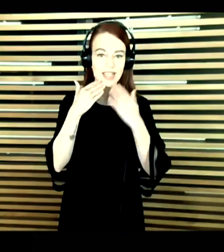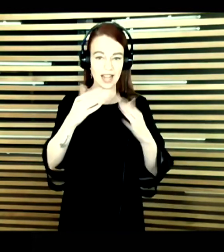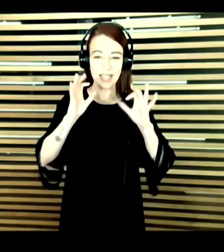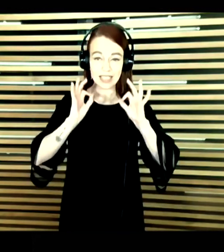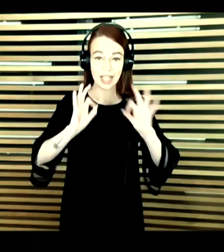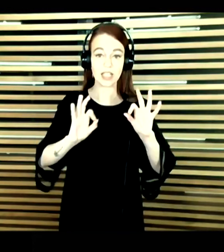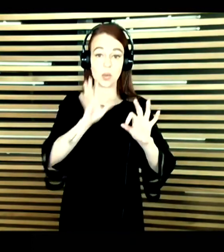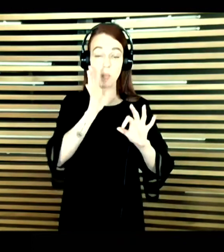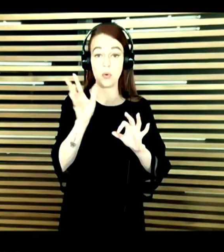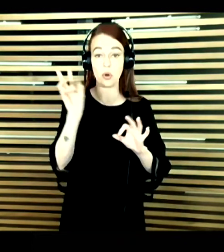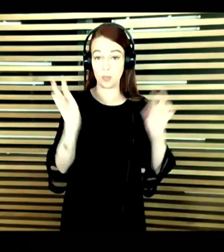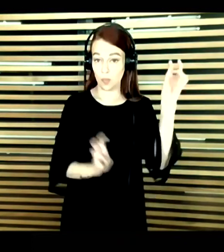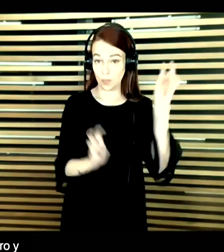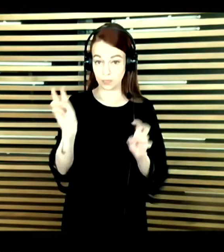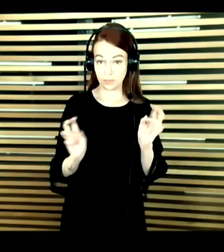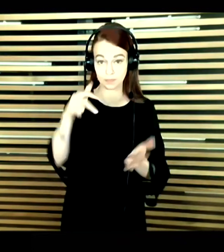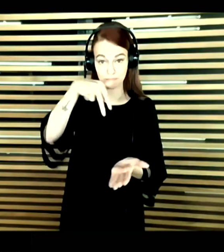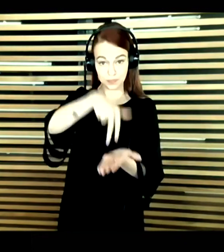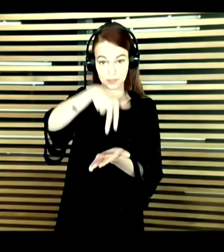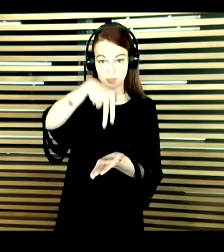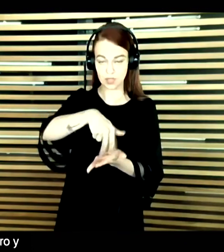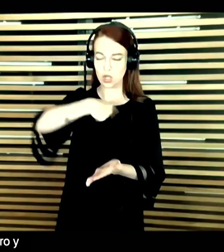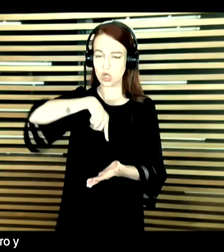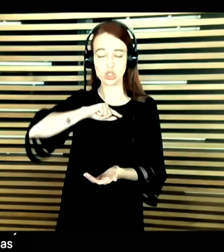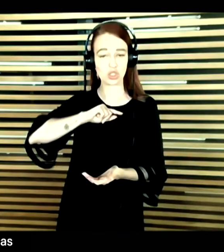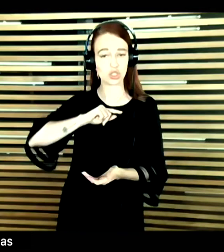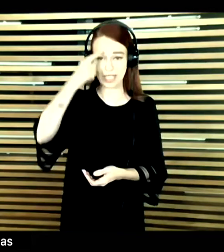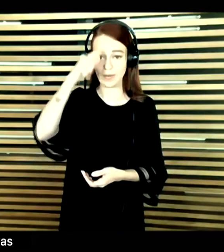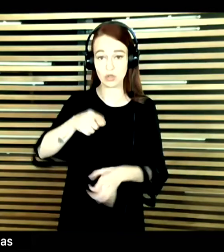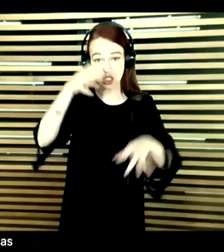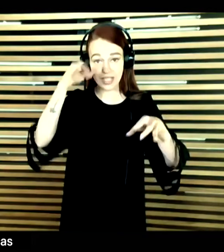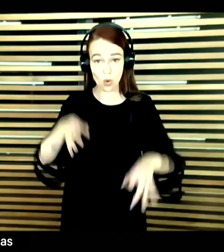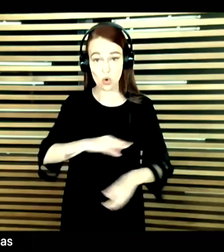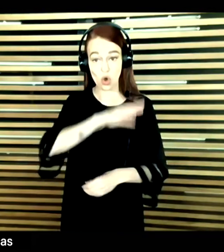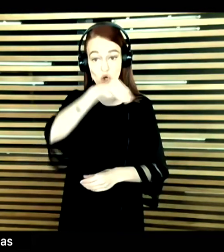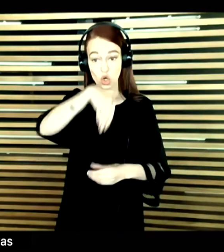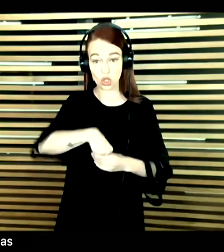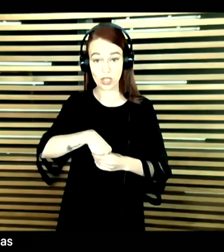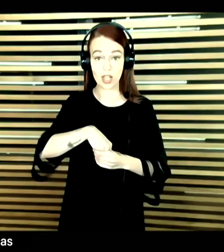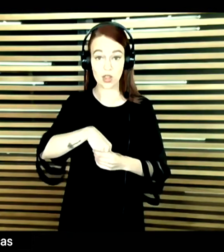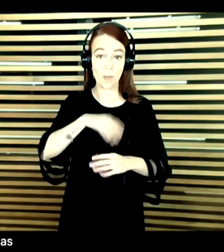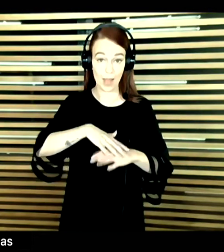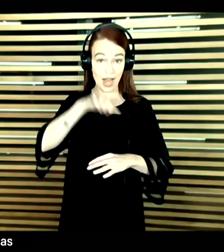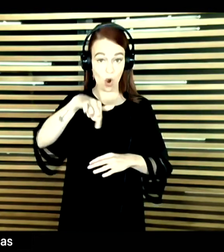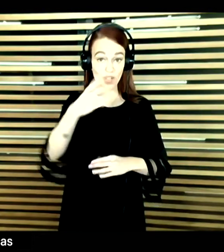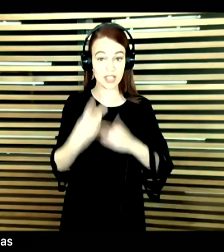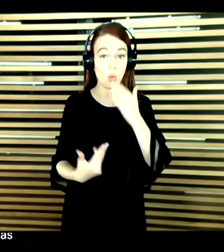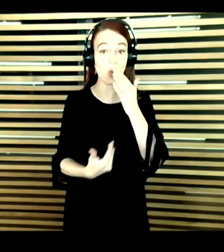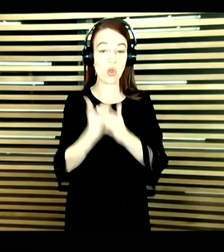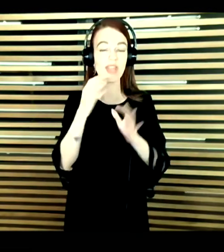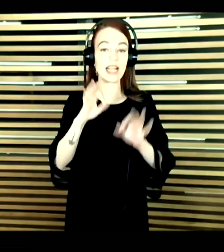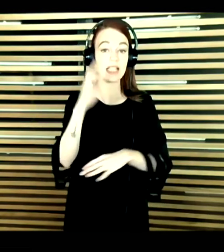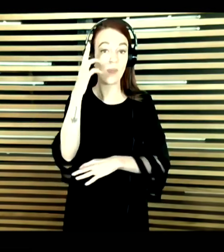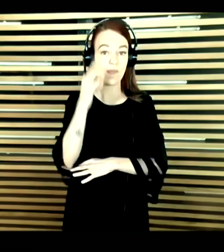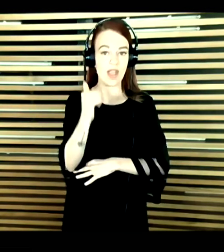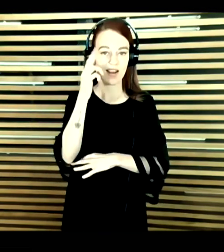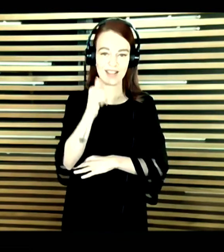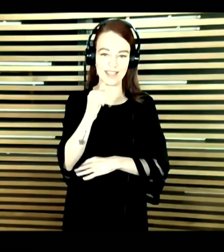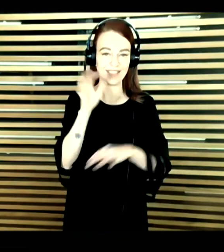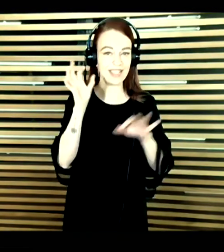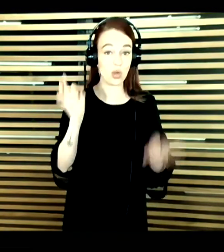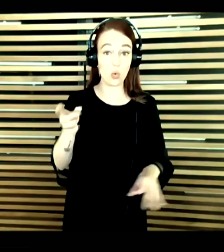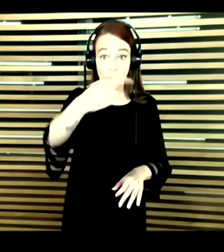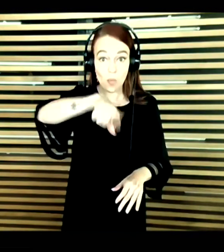vuestra presencia y estamos seguros que los contenidos que se han diseñado para esta segunda sesión de hoy viernes van a cumplir con